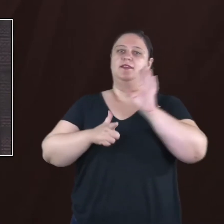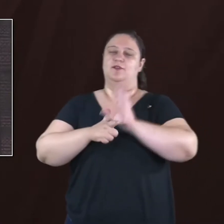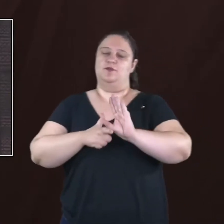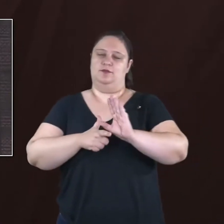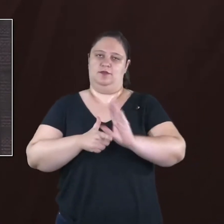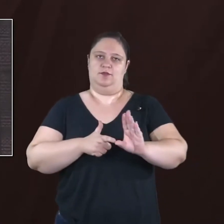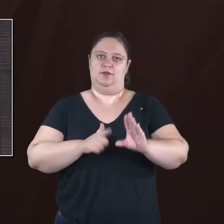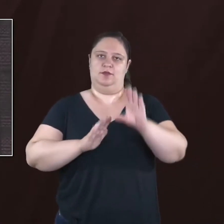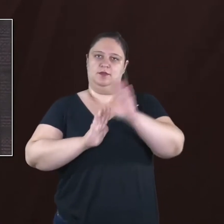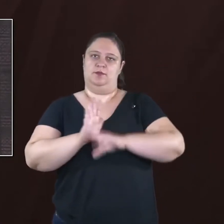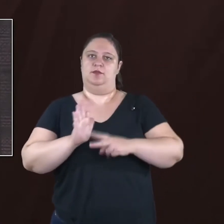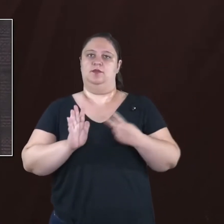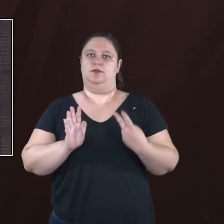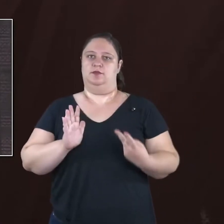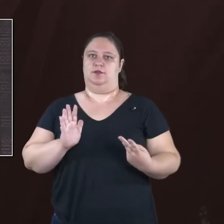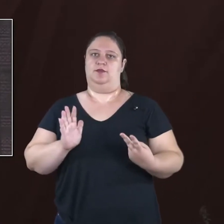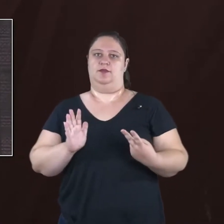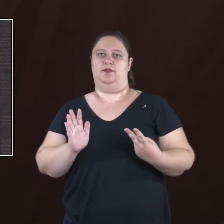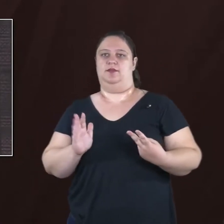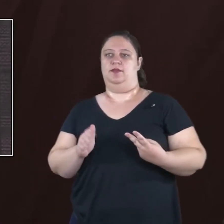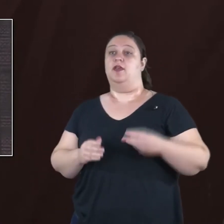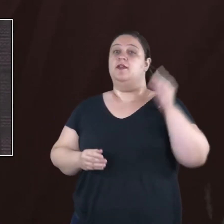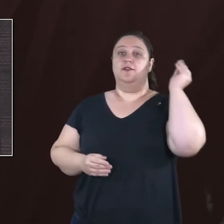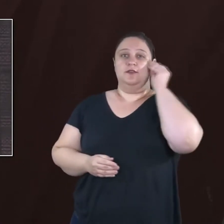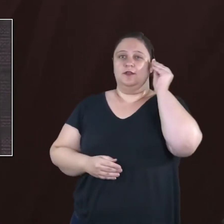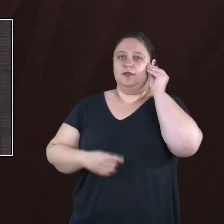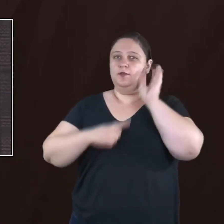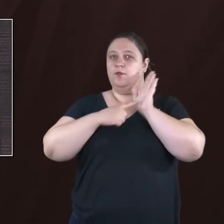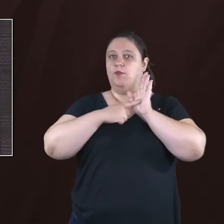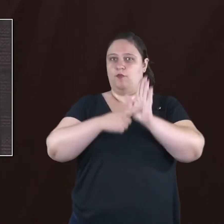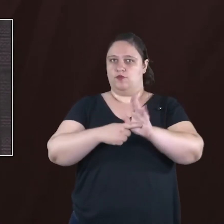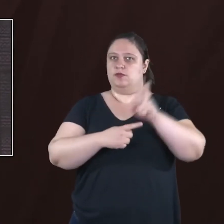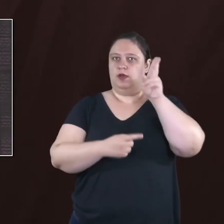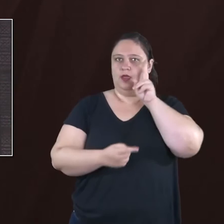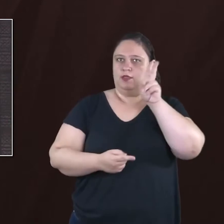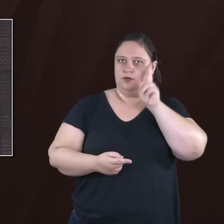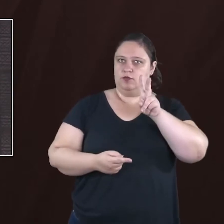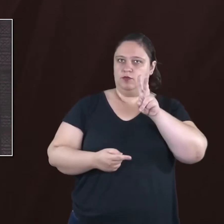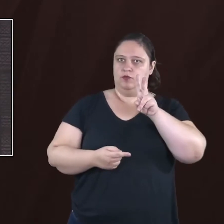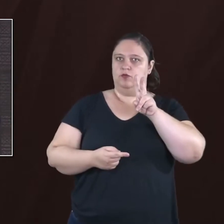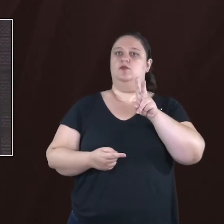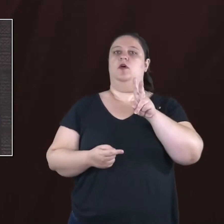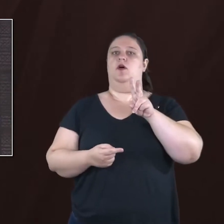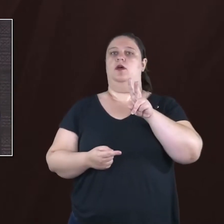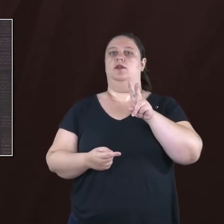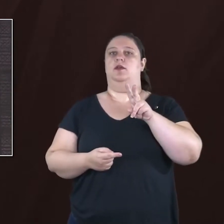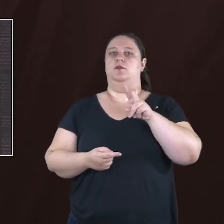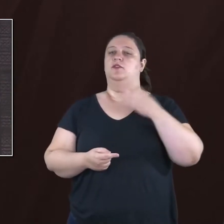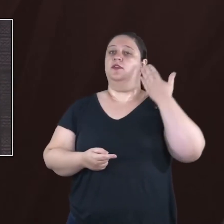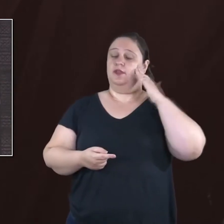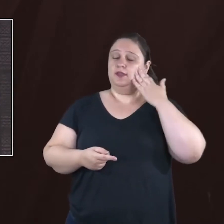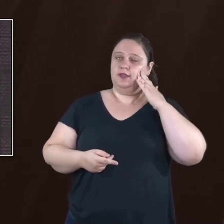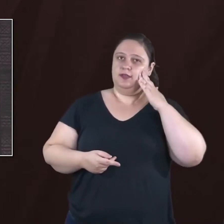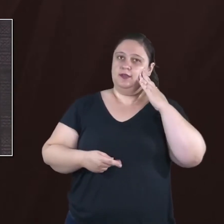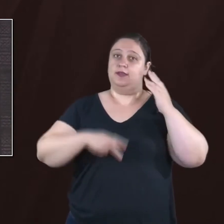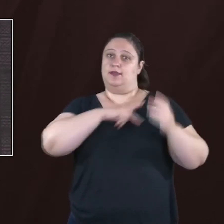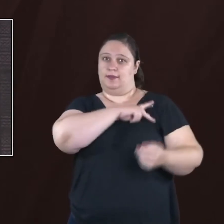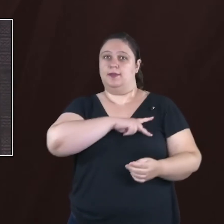Paulo e vestir essa mesma conduta hoje, para o final dos